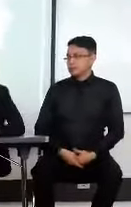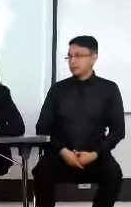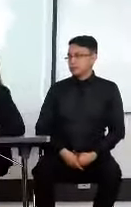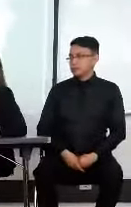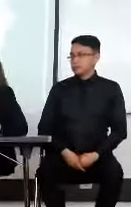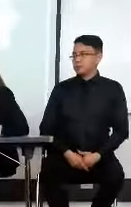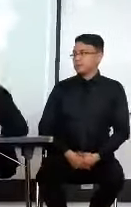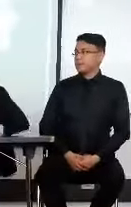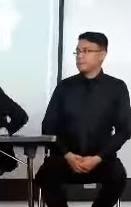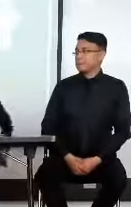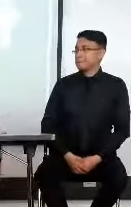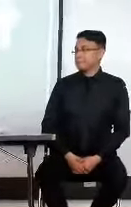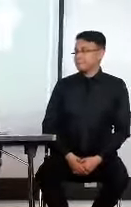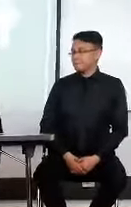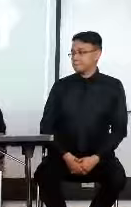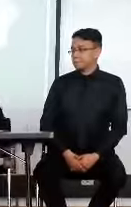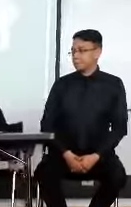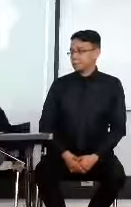Buenos días.